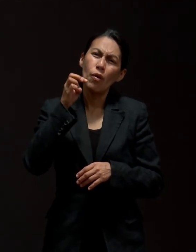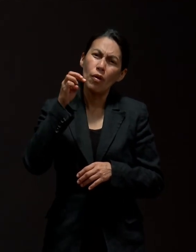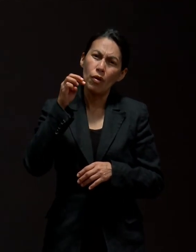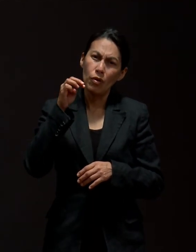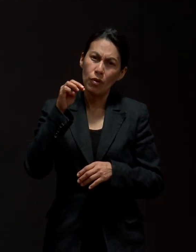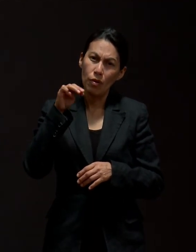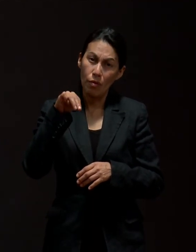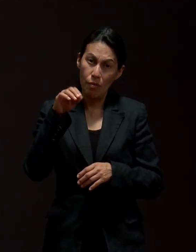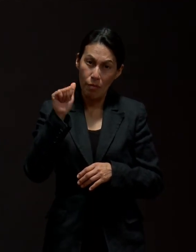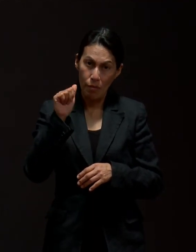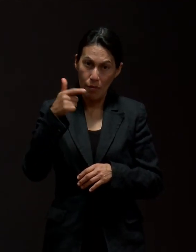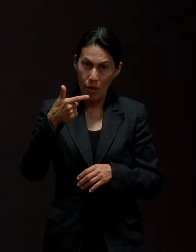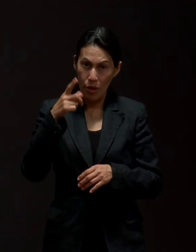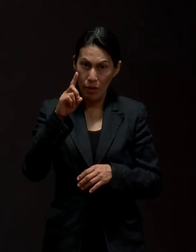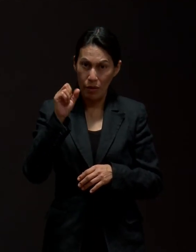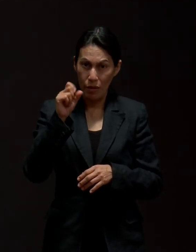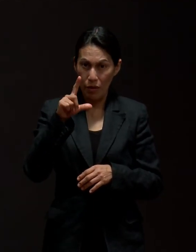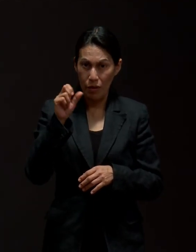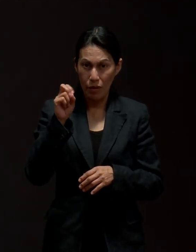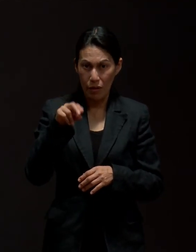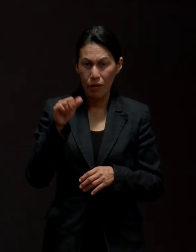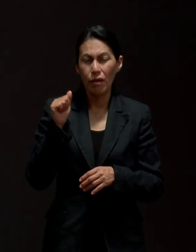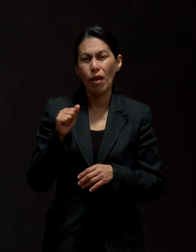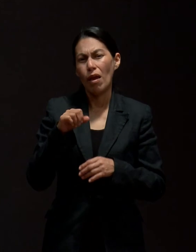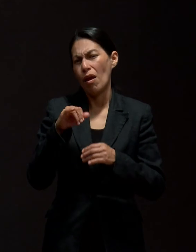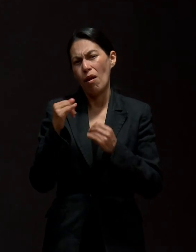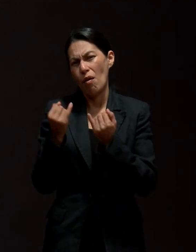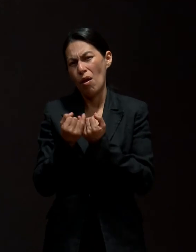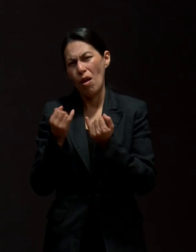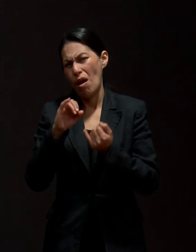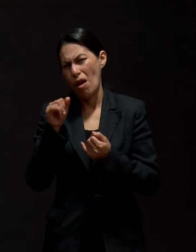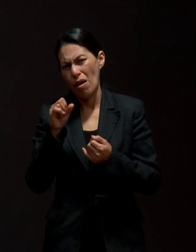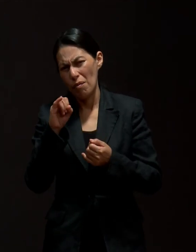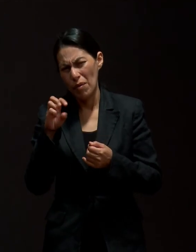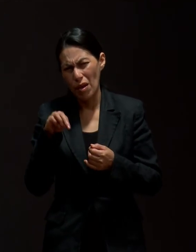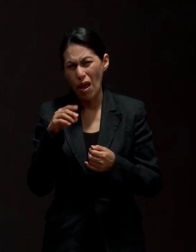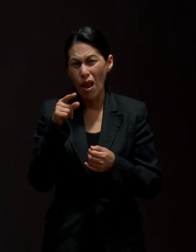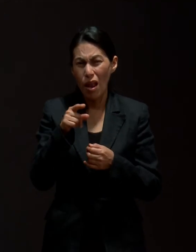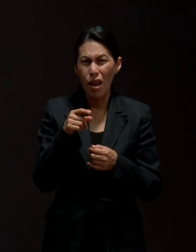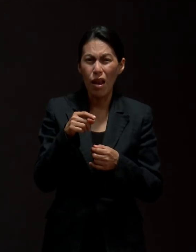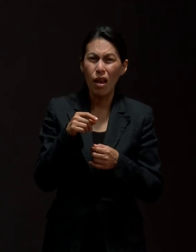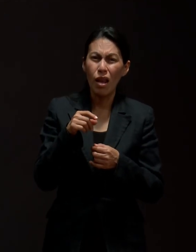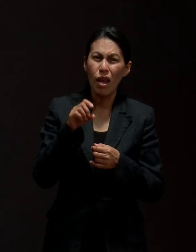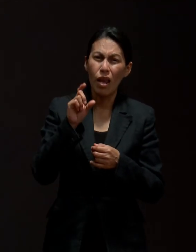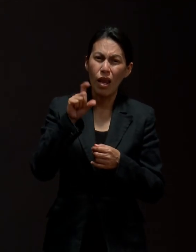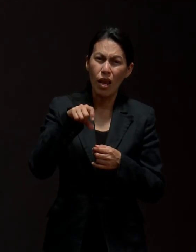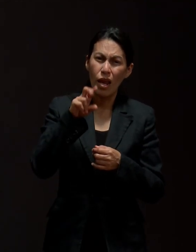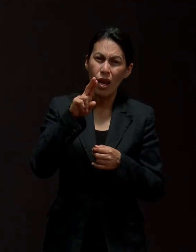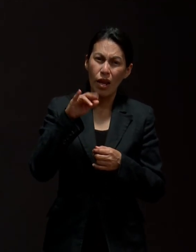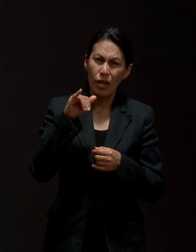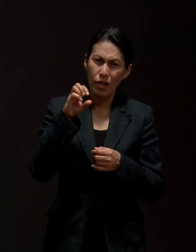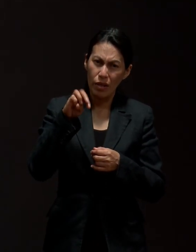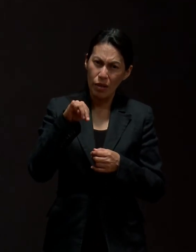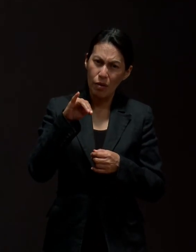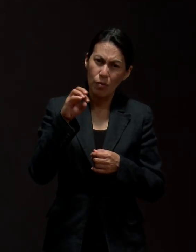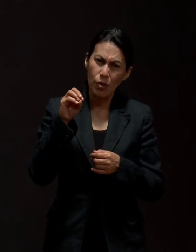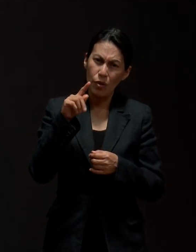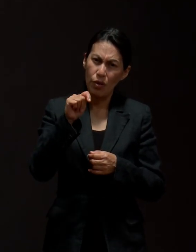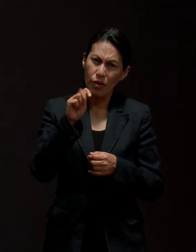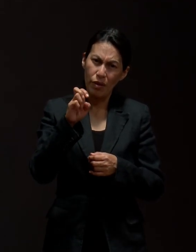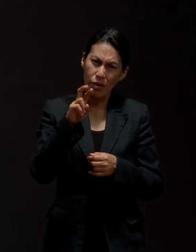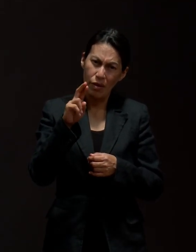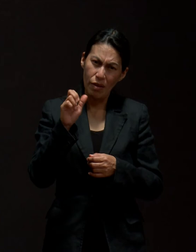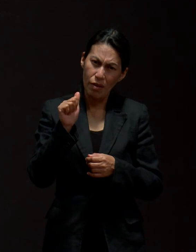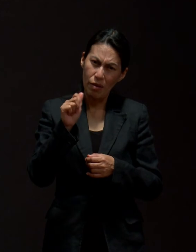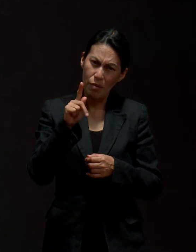que está recibiendo quimioterapias. Supongo yo que es Juan también. Y